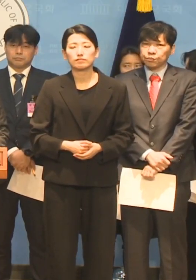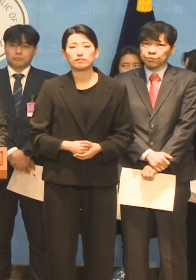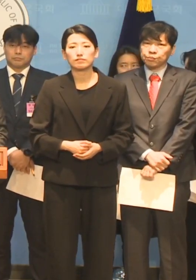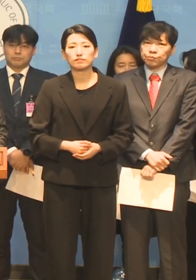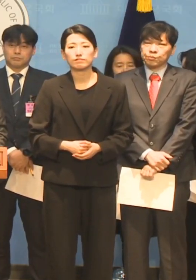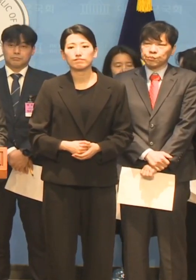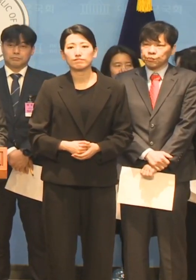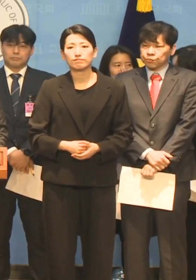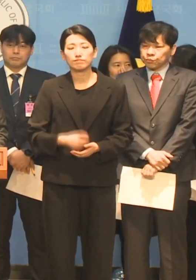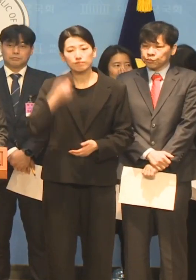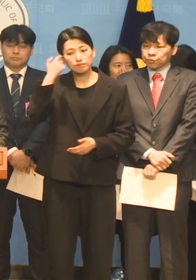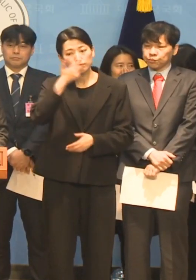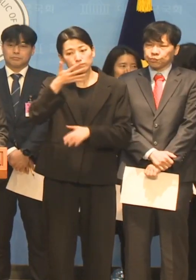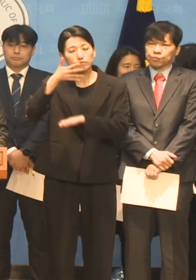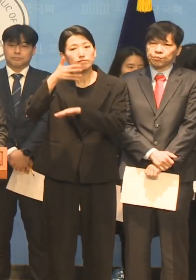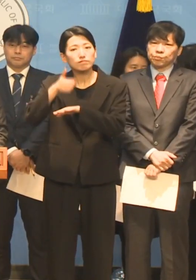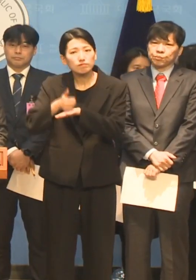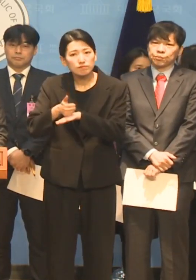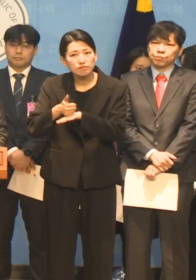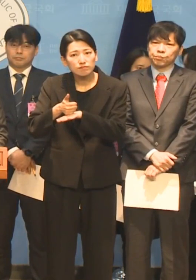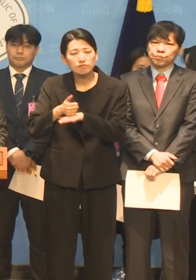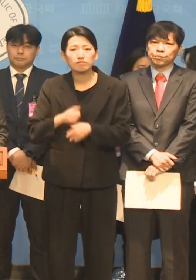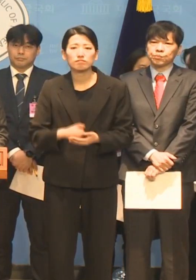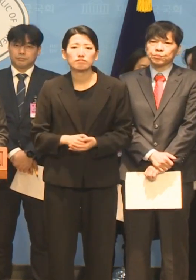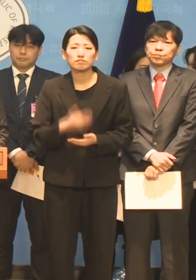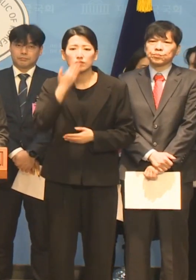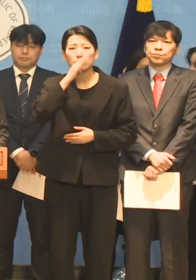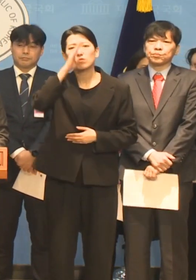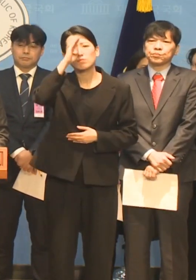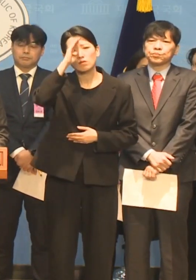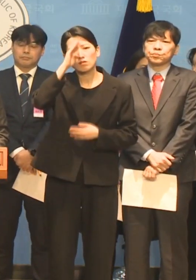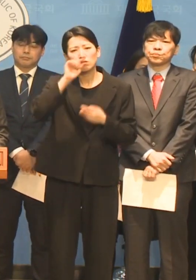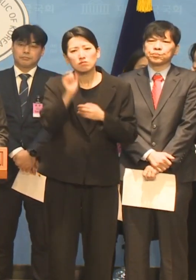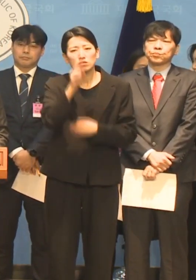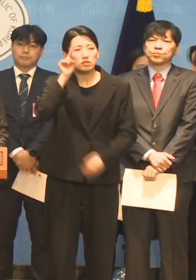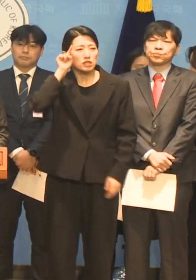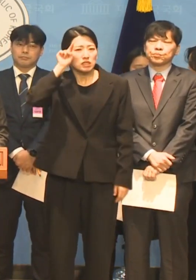연구 결과를 말씀드리겠습니다. 당뇨병과 관련된 스트레스와